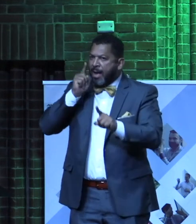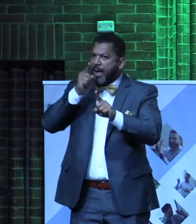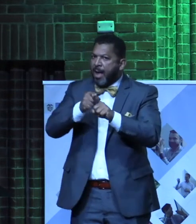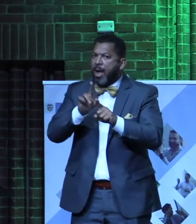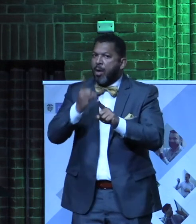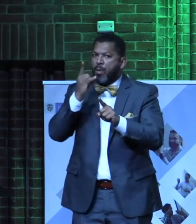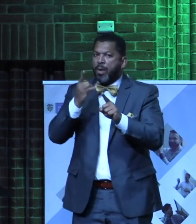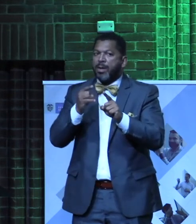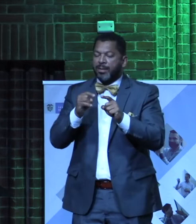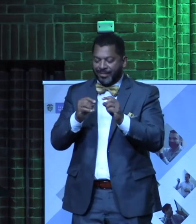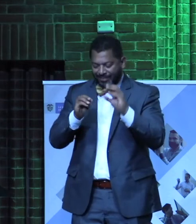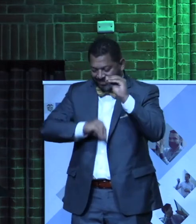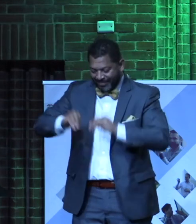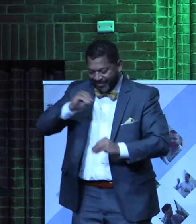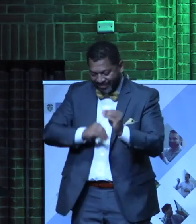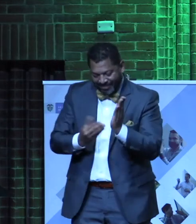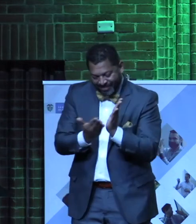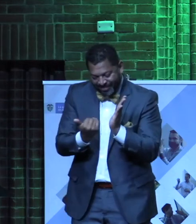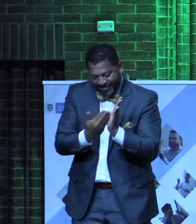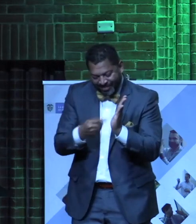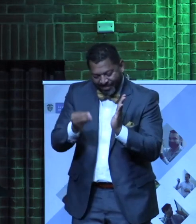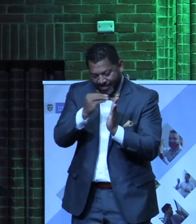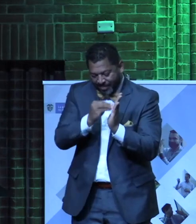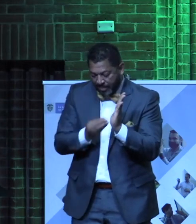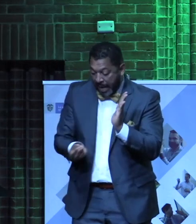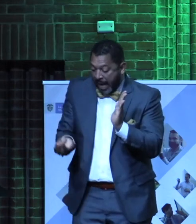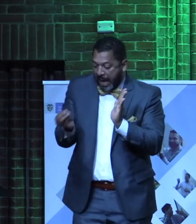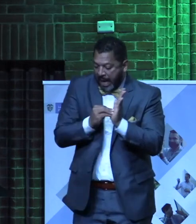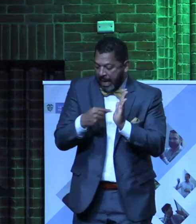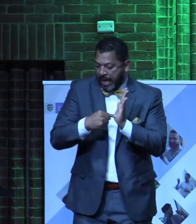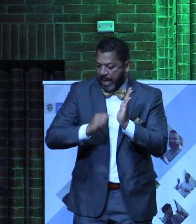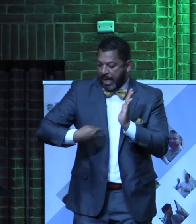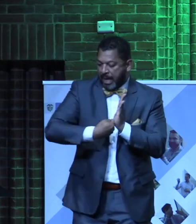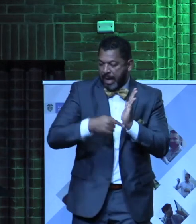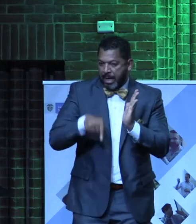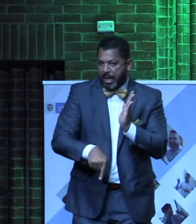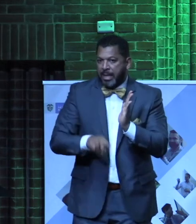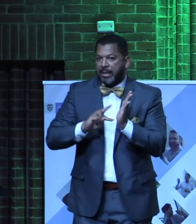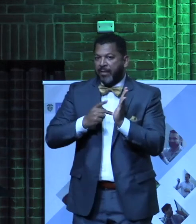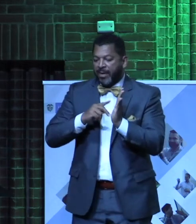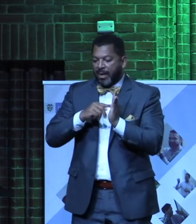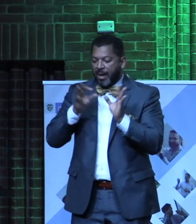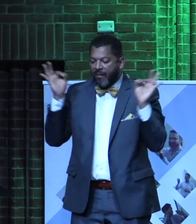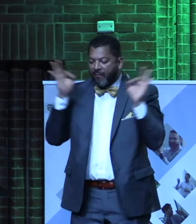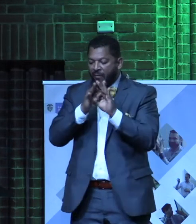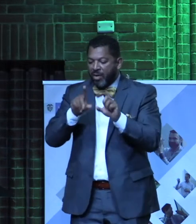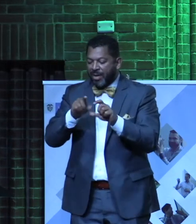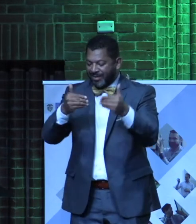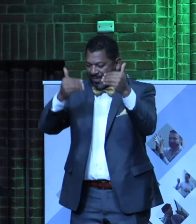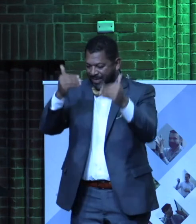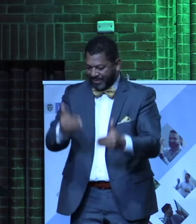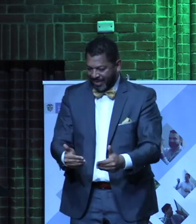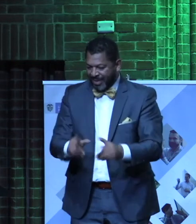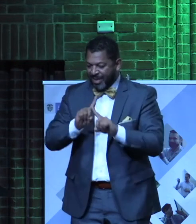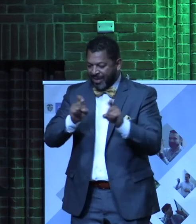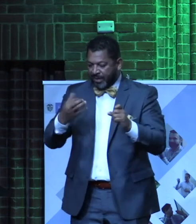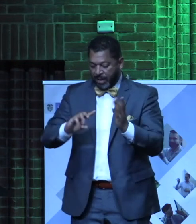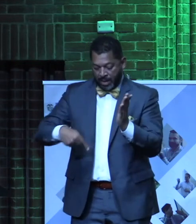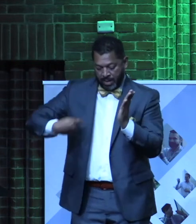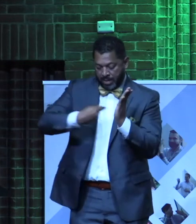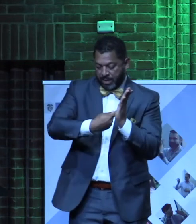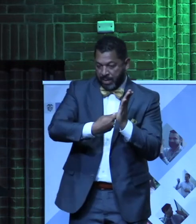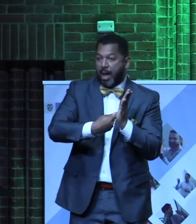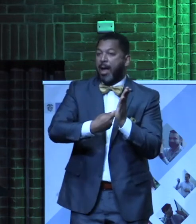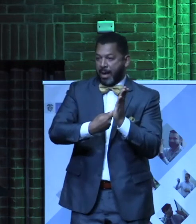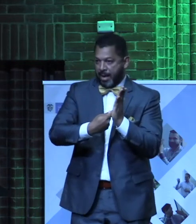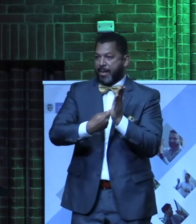en los manuales operativos una perspectiva de diversidad con un enfoque de discapacidad muy fuerte. Y en ese orden